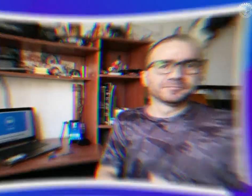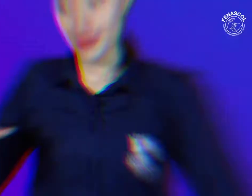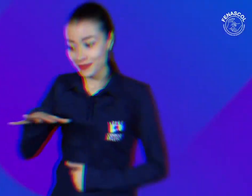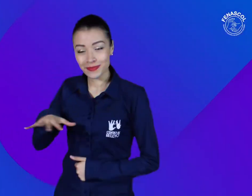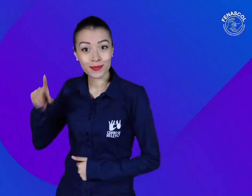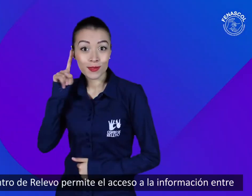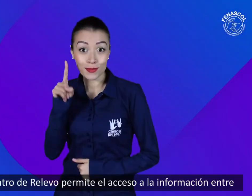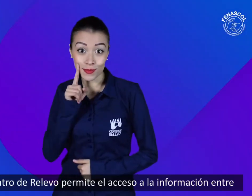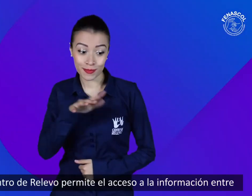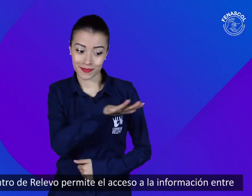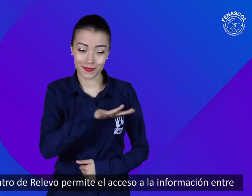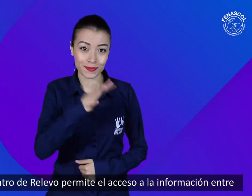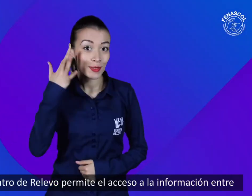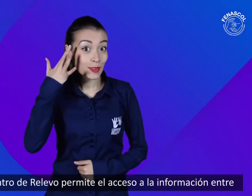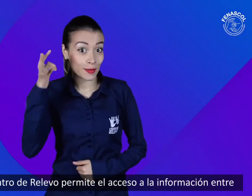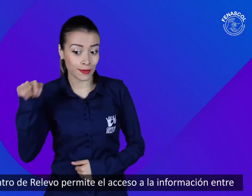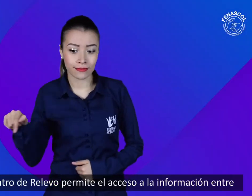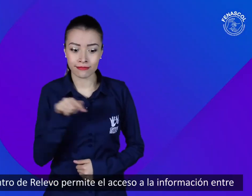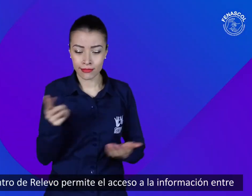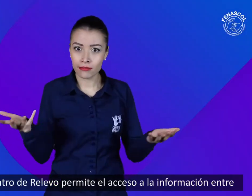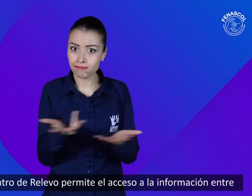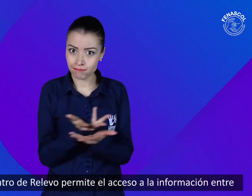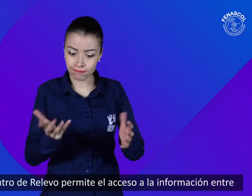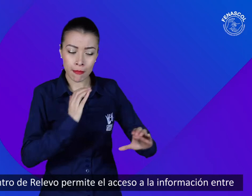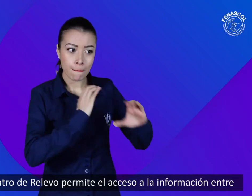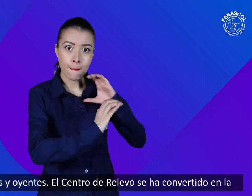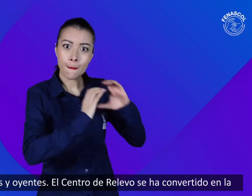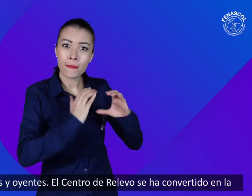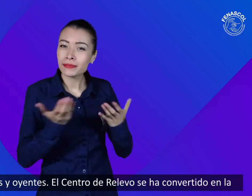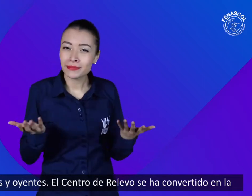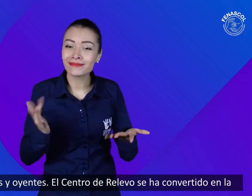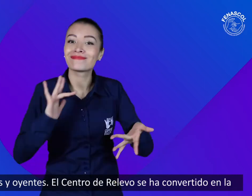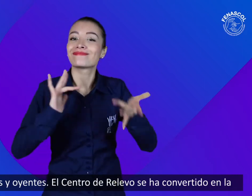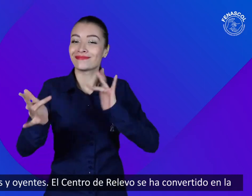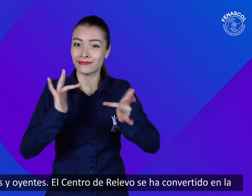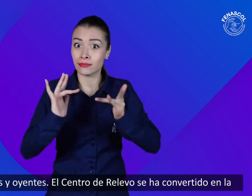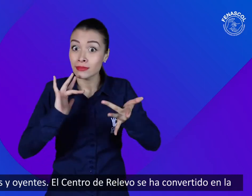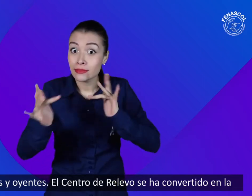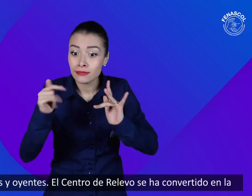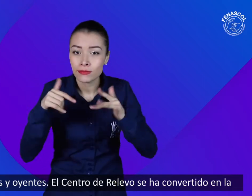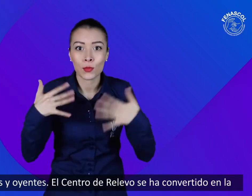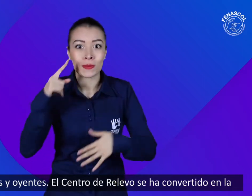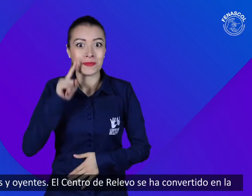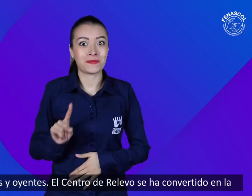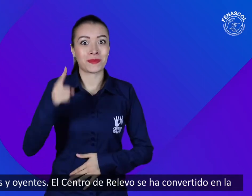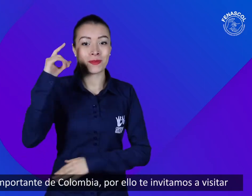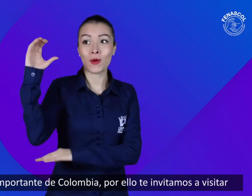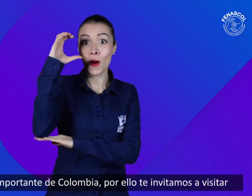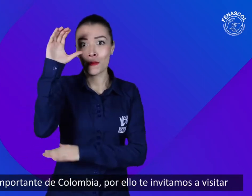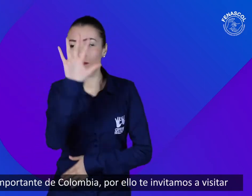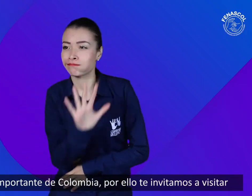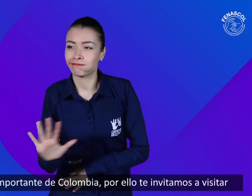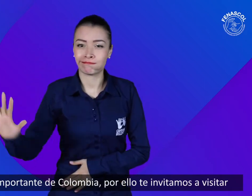tranquilo. Sin duda, el Centro de Relevo permite el acceso a la información entre personas sordas y oyentes. El Centro de Relevo se ha